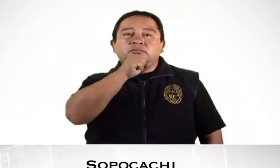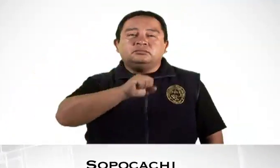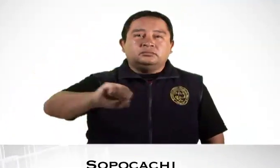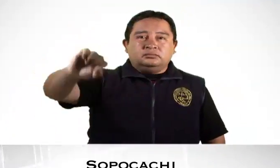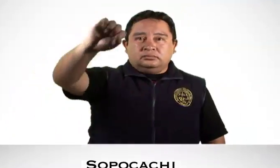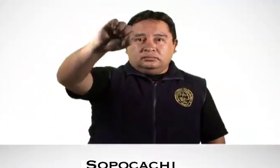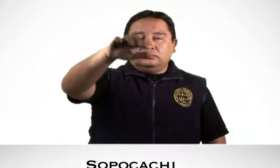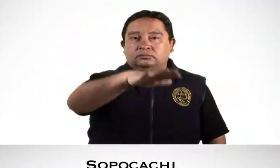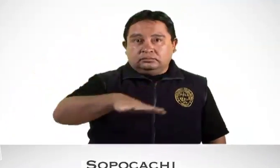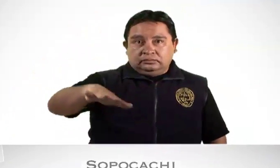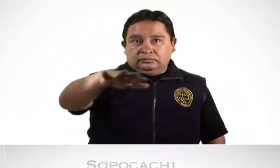Sopocachi.